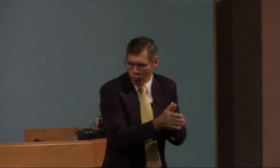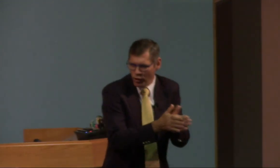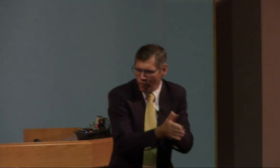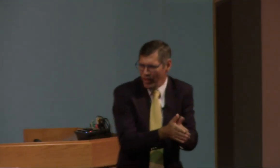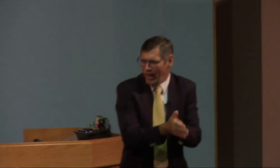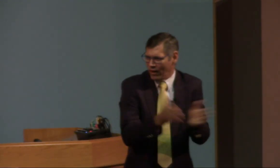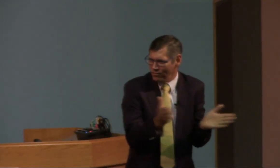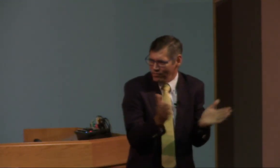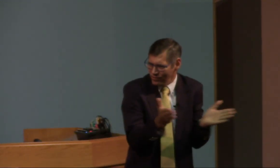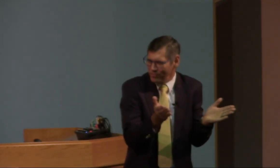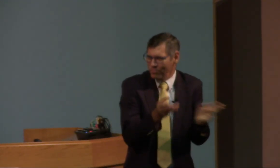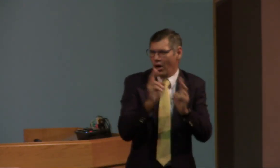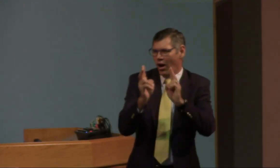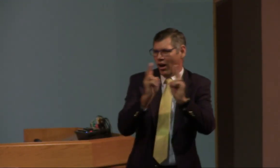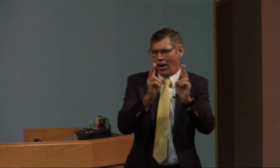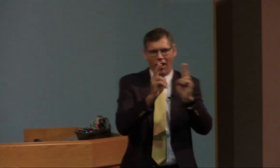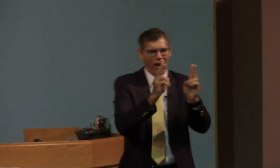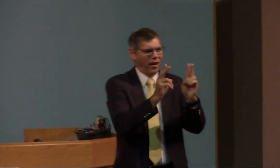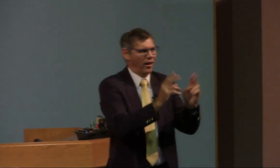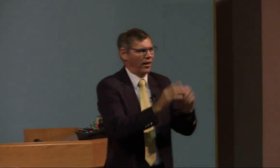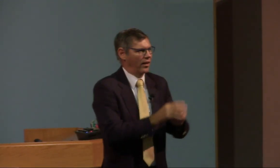Motiveer mekaar.